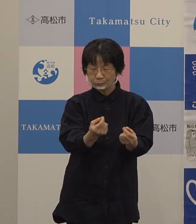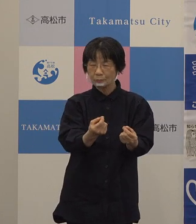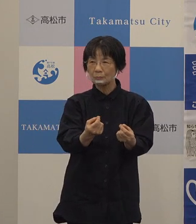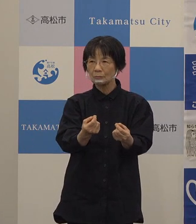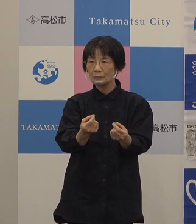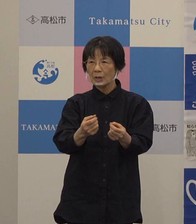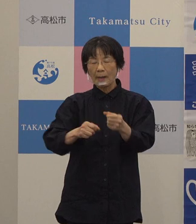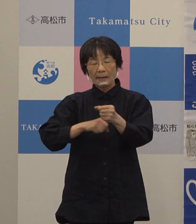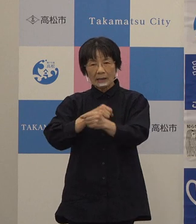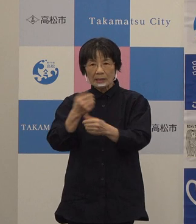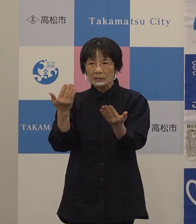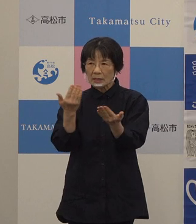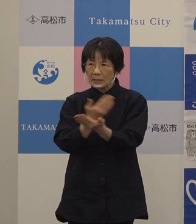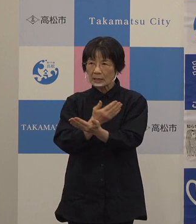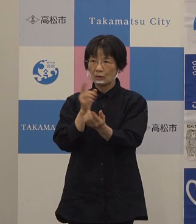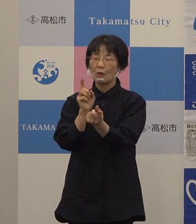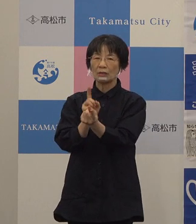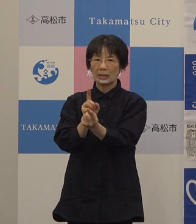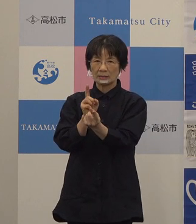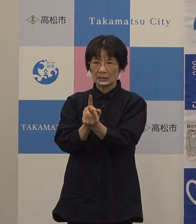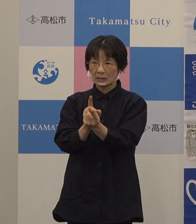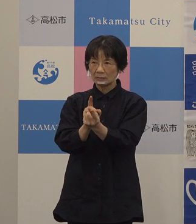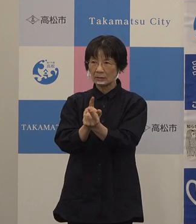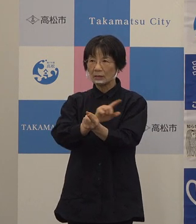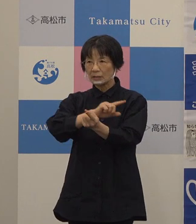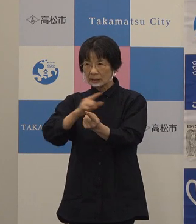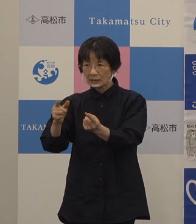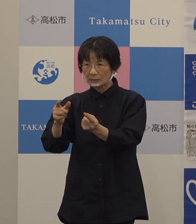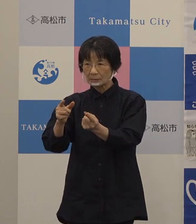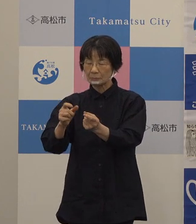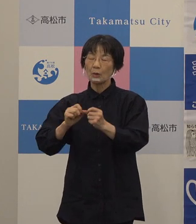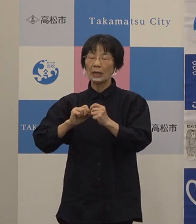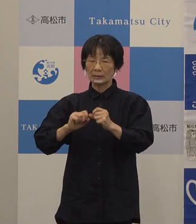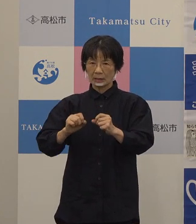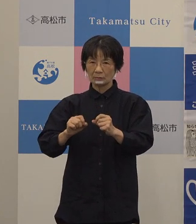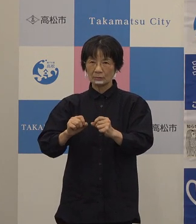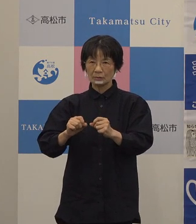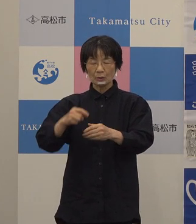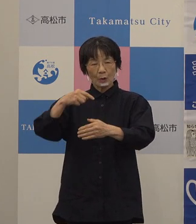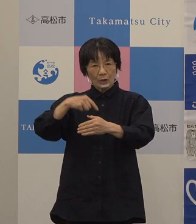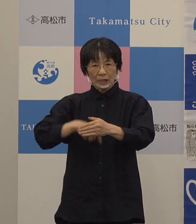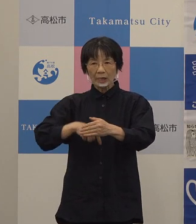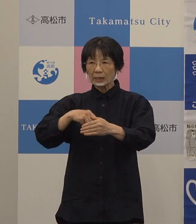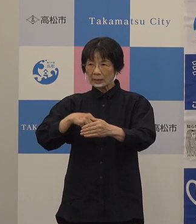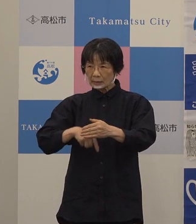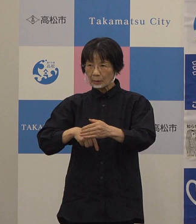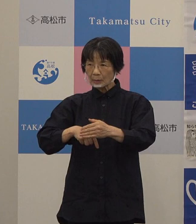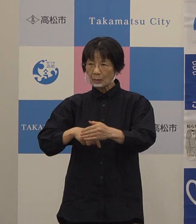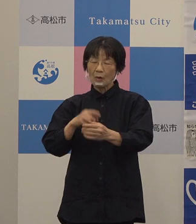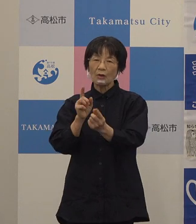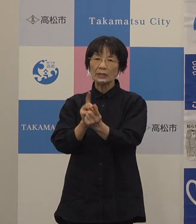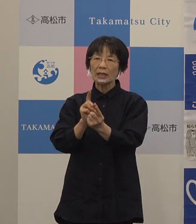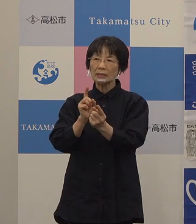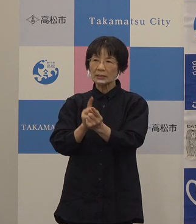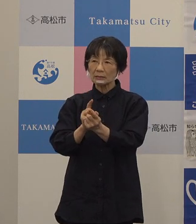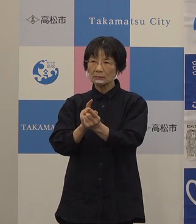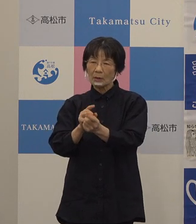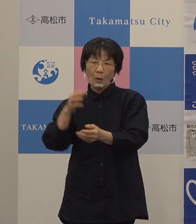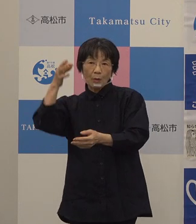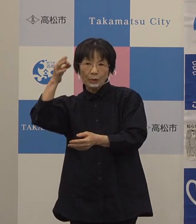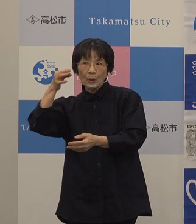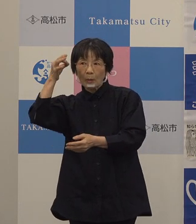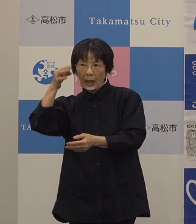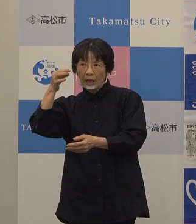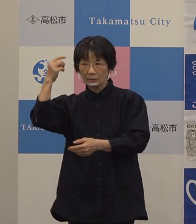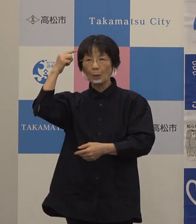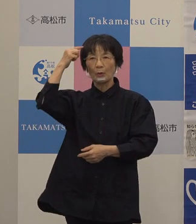活性化のための対策といったものも合わせていろいろ取っているわけでございます。そういう中での施策対策としての評価ということかと思っております